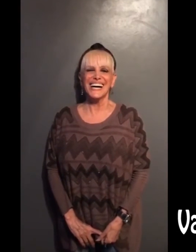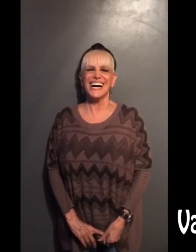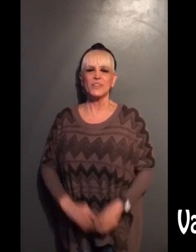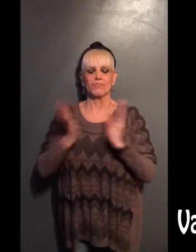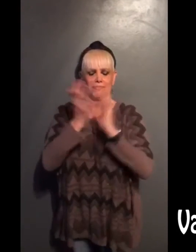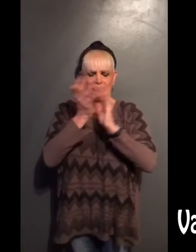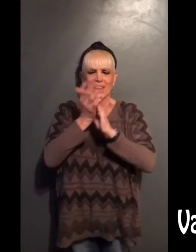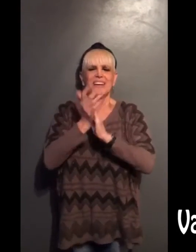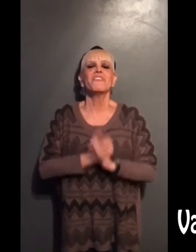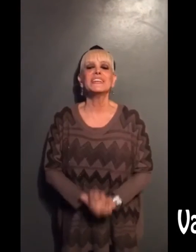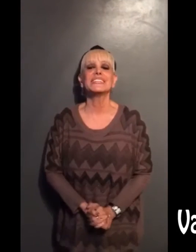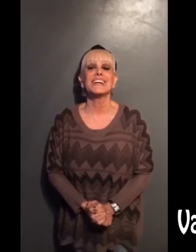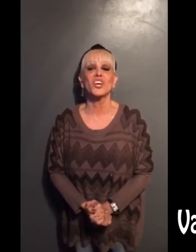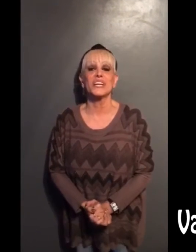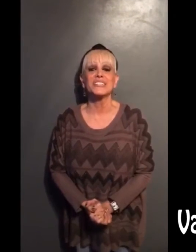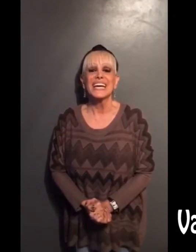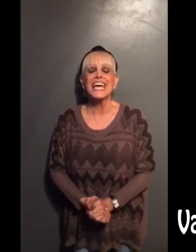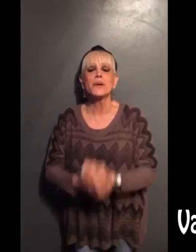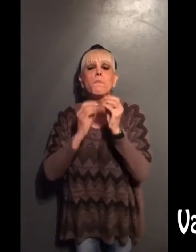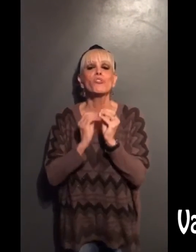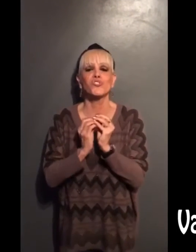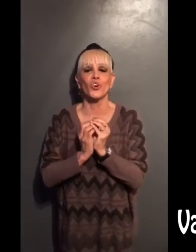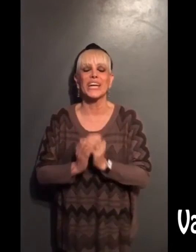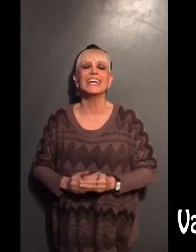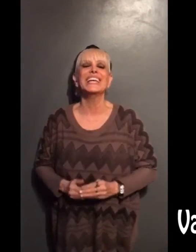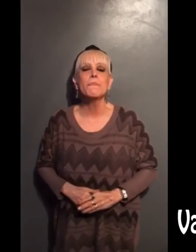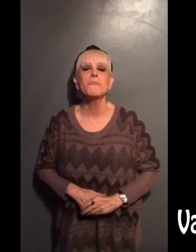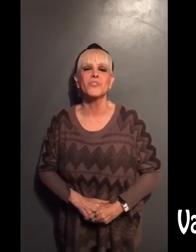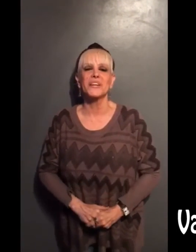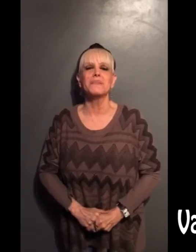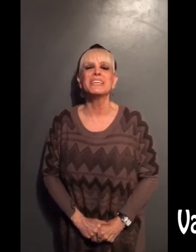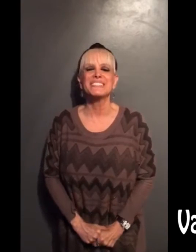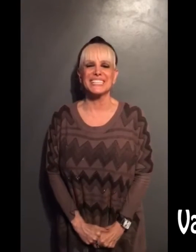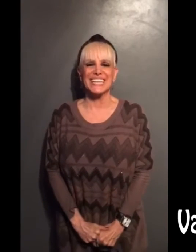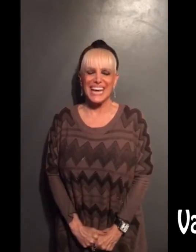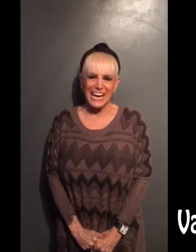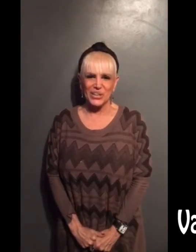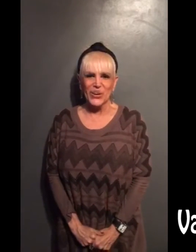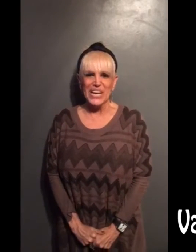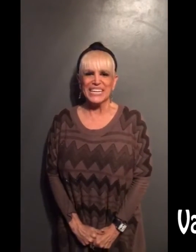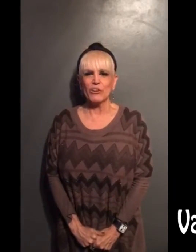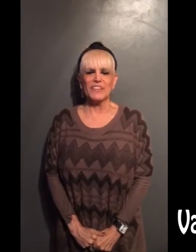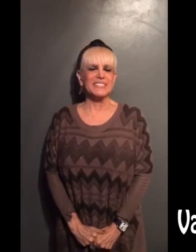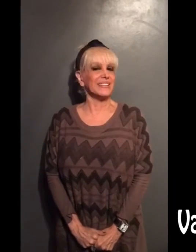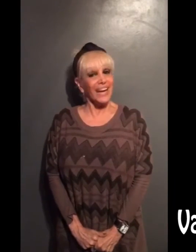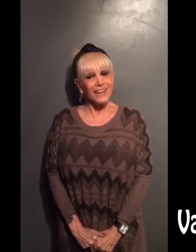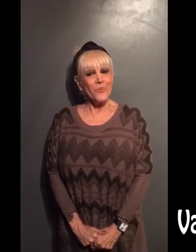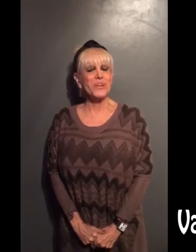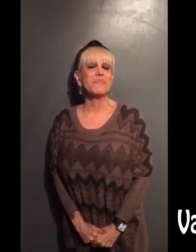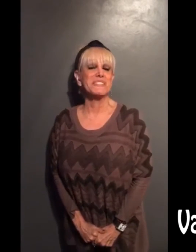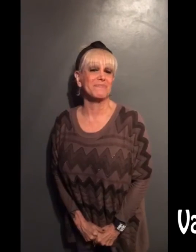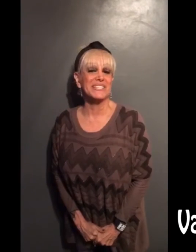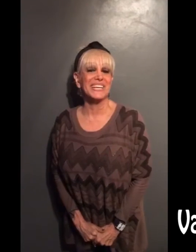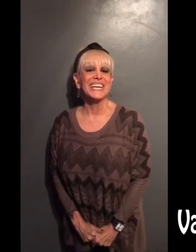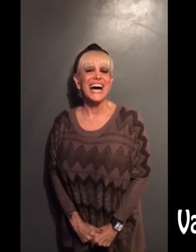libertad! ¡Felicitaciones! Hermoso el himno del Bicentenario. Quiero felicitar muy especialmente a